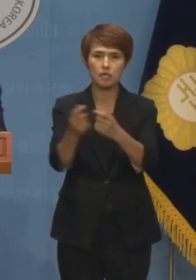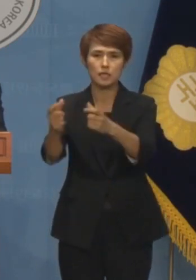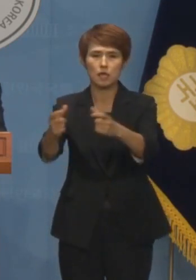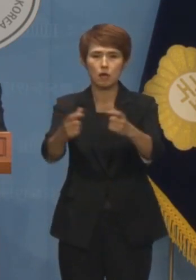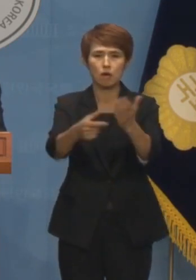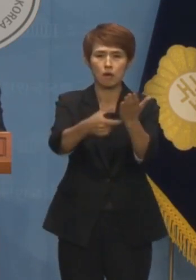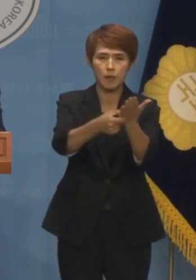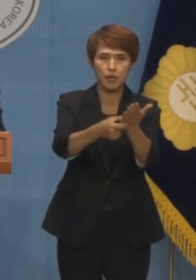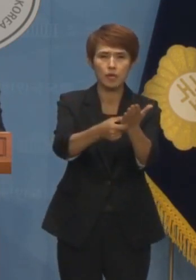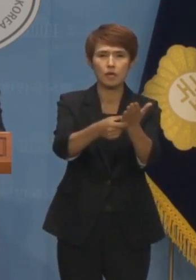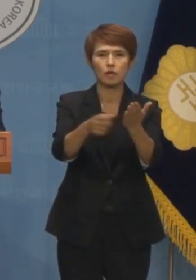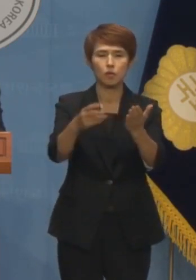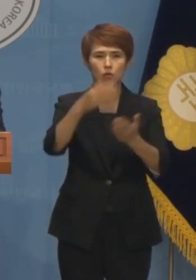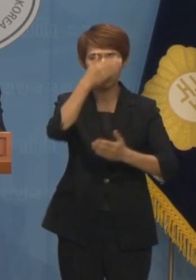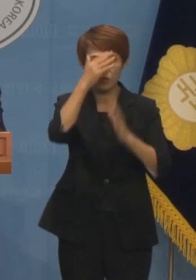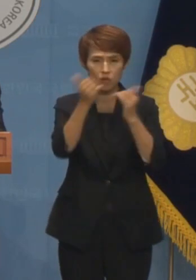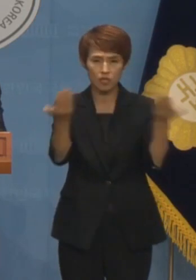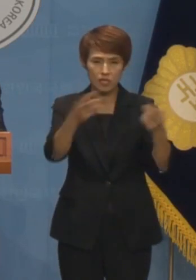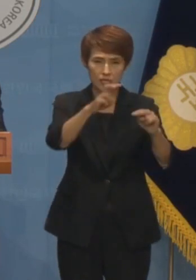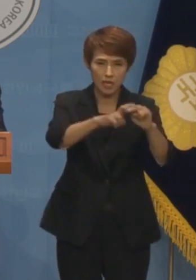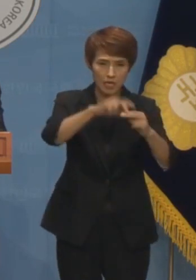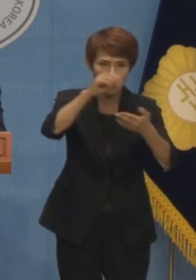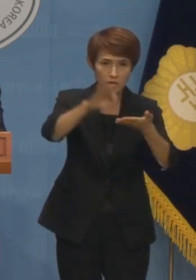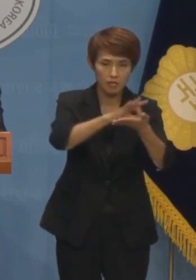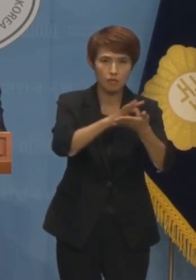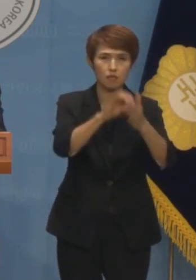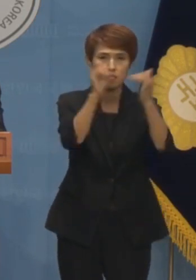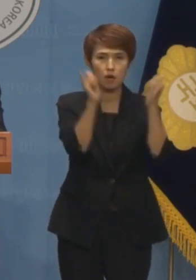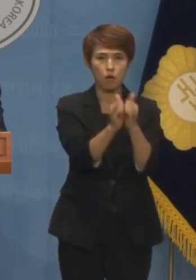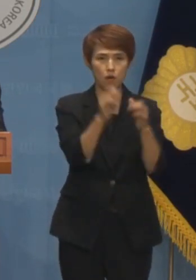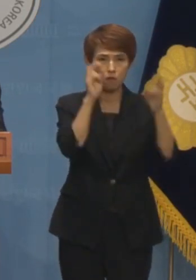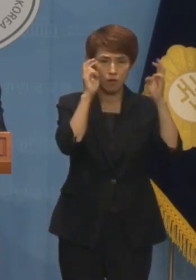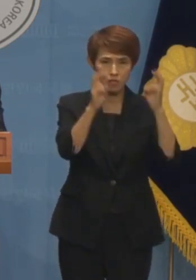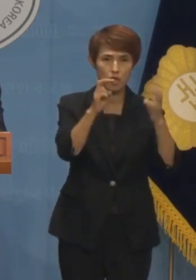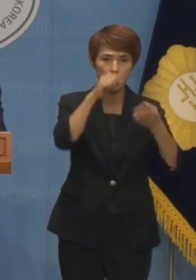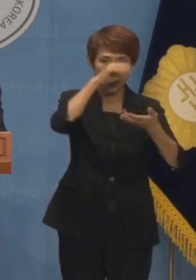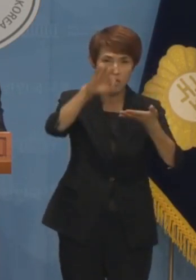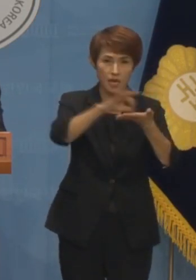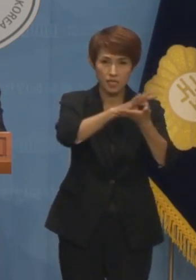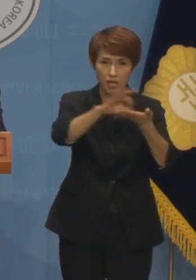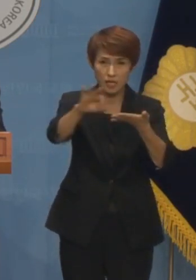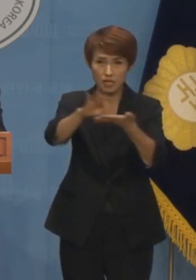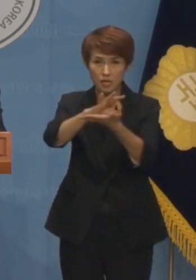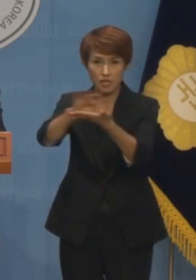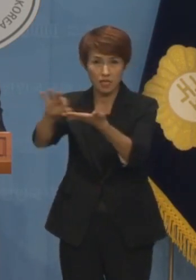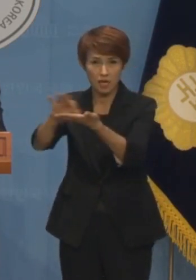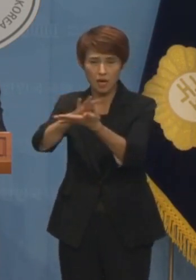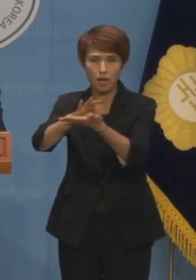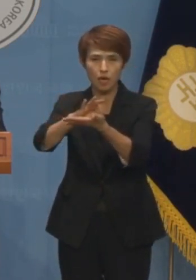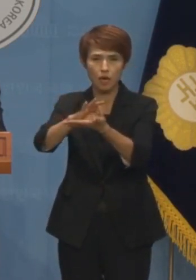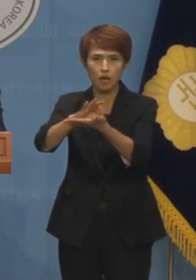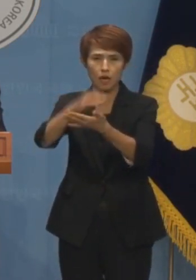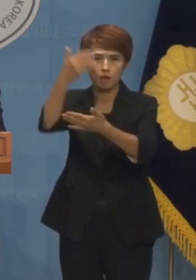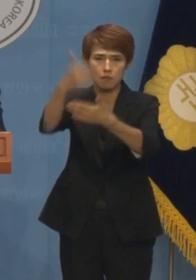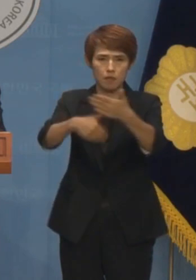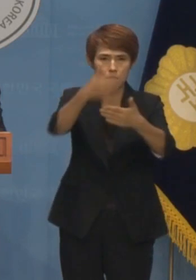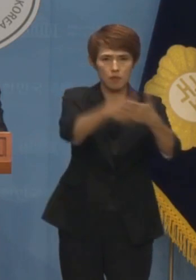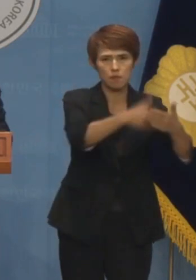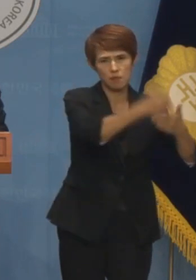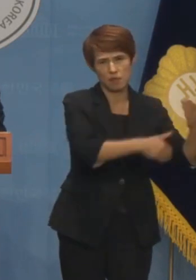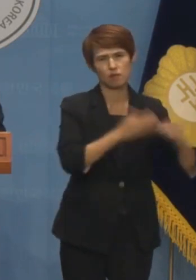예산, 청년 일자리 예산, 사회적 기업 예산 등 지역 민생 예산이 줄줄이 삭감되고